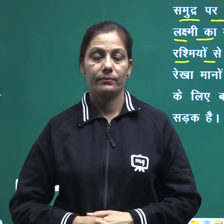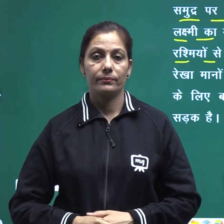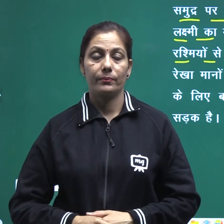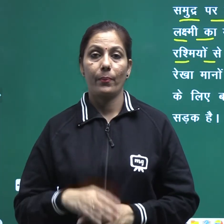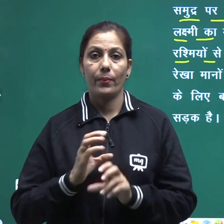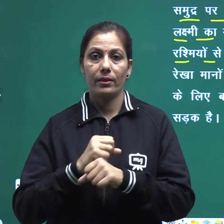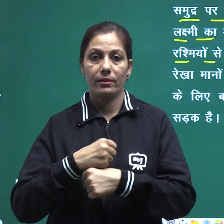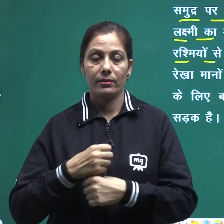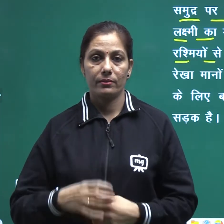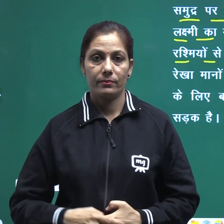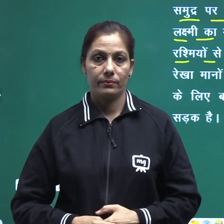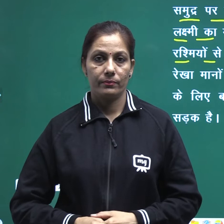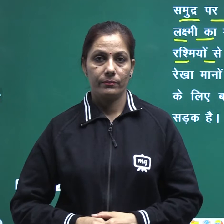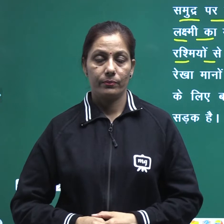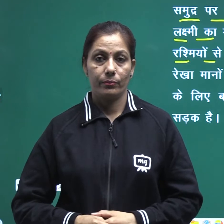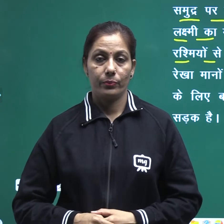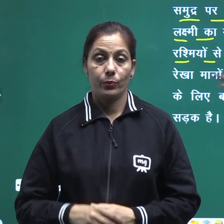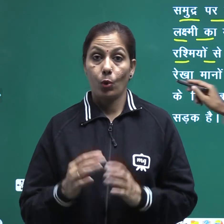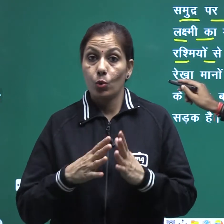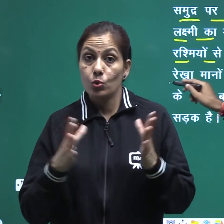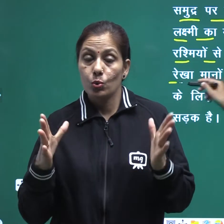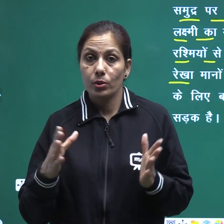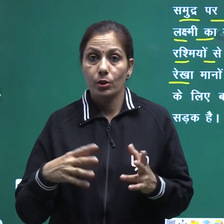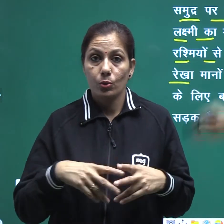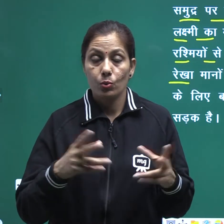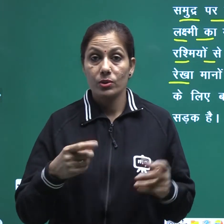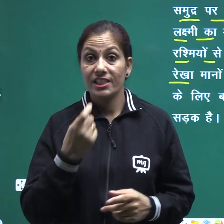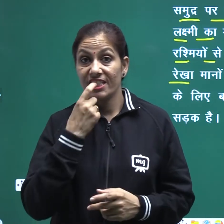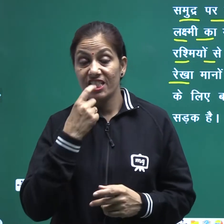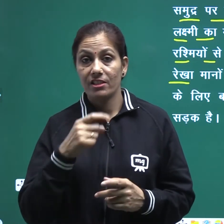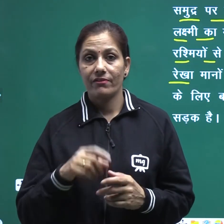में बनी कि चौड़े निचली रेखा